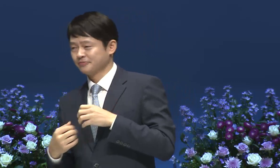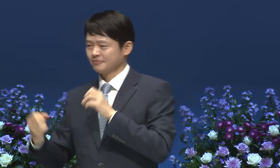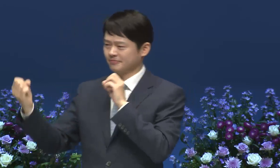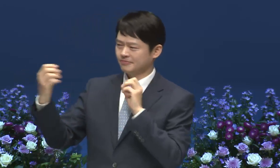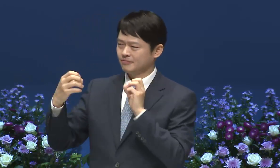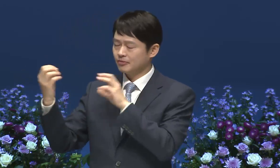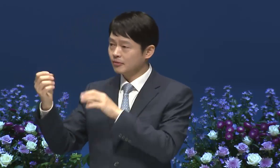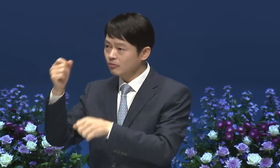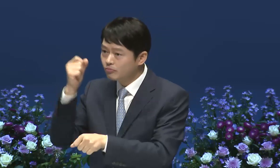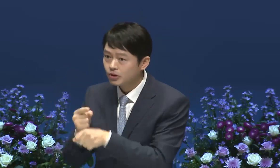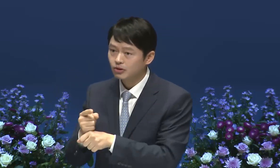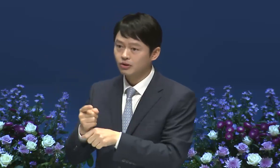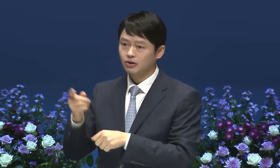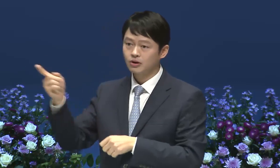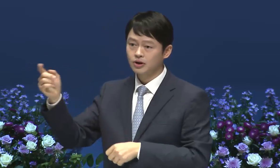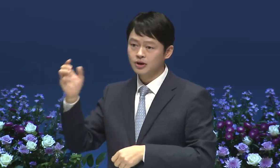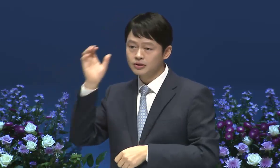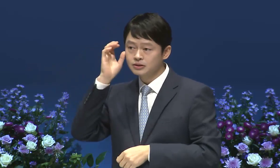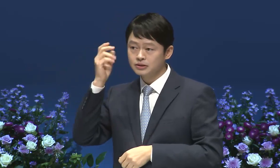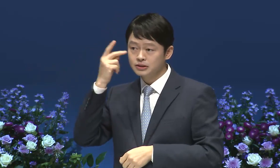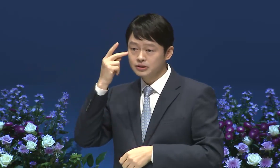만났는데 이야기를 하던 중에